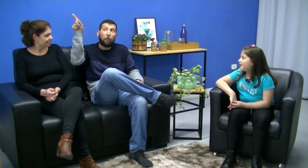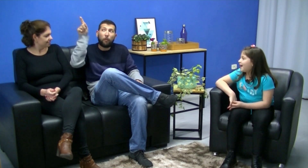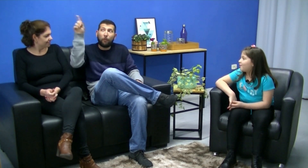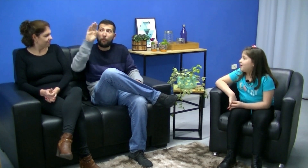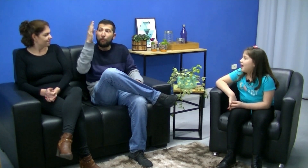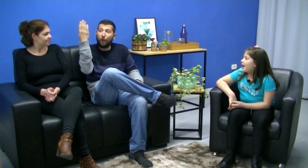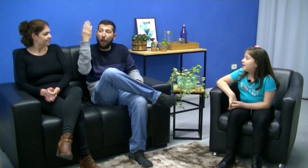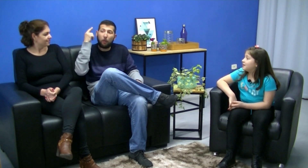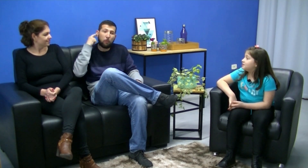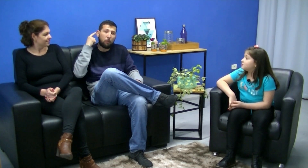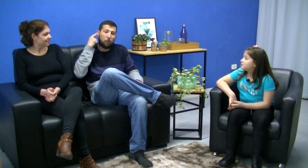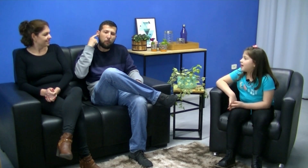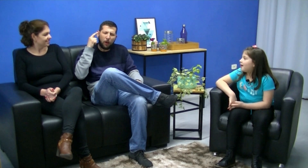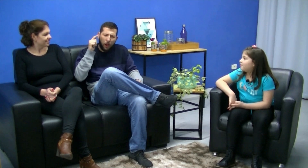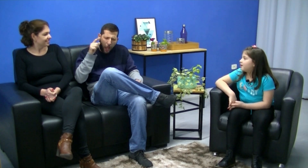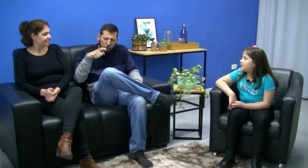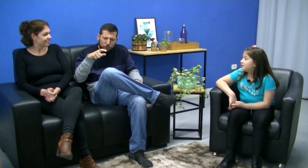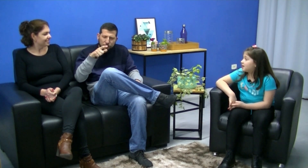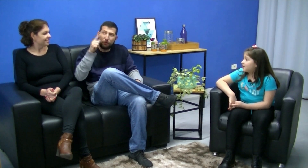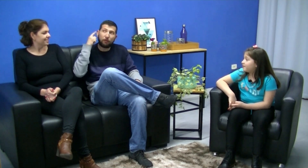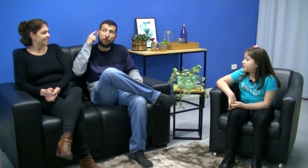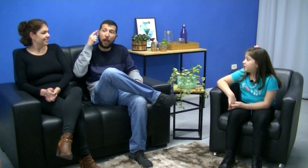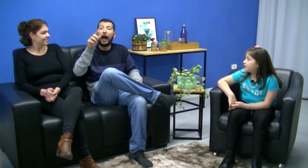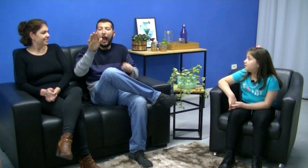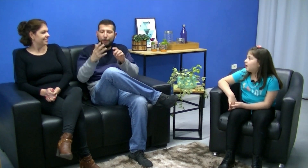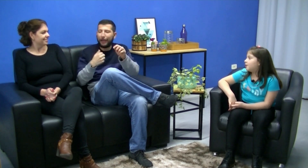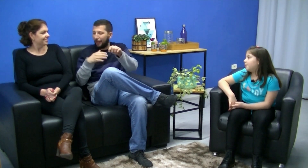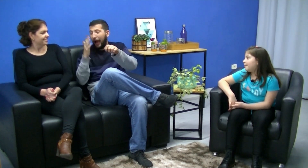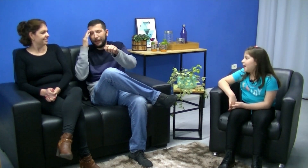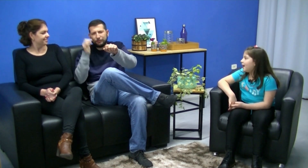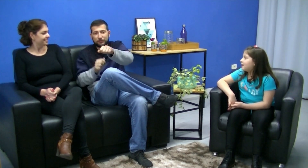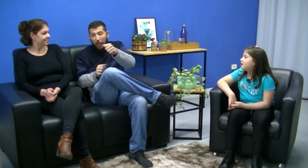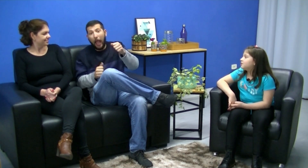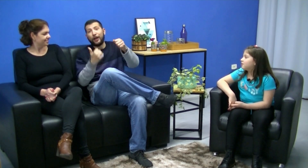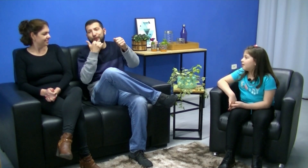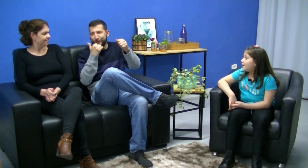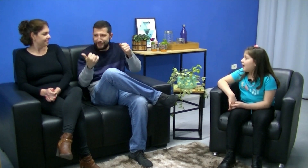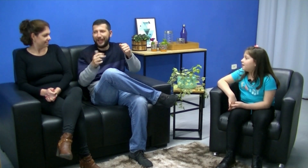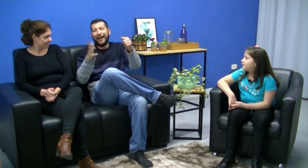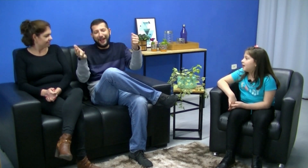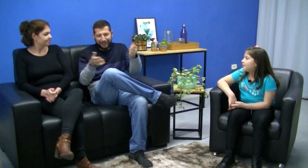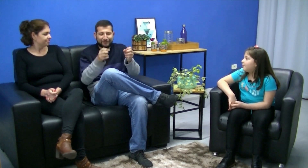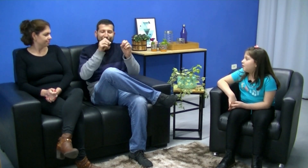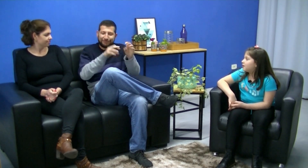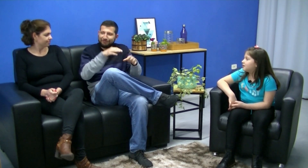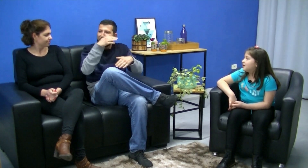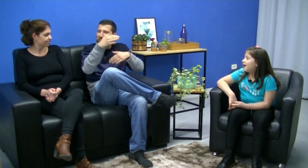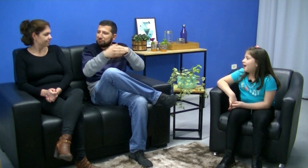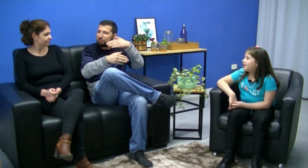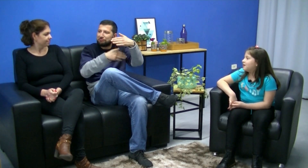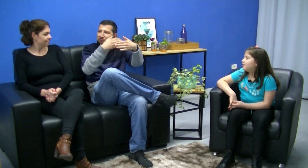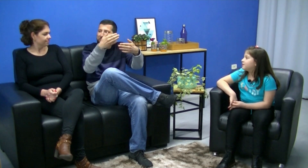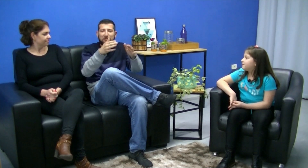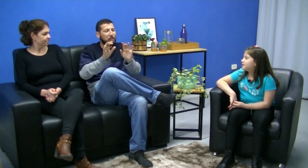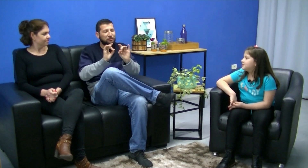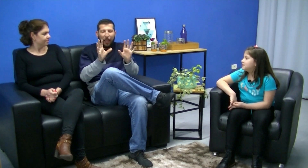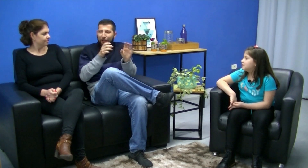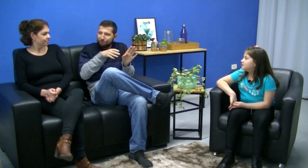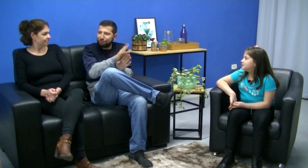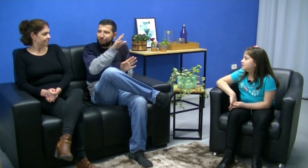água. Aí ela escutava que quem estava chegando era o papai do trabalho, que era a porta. Aí ela foi